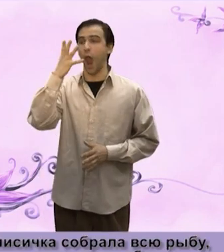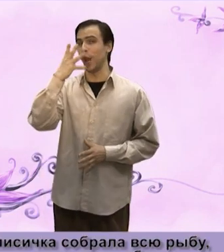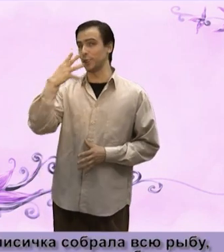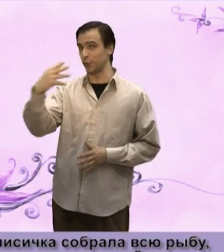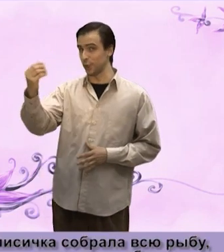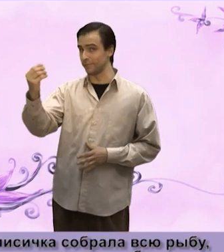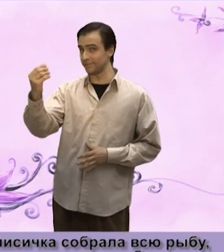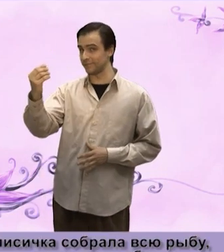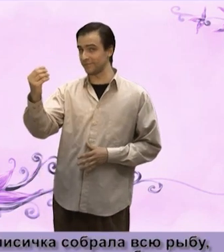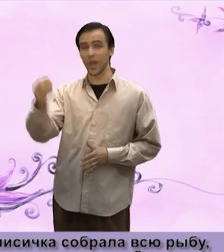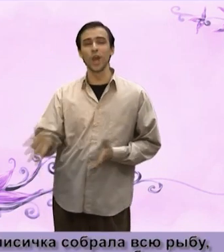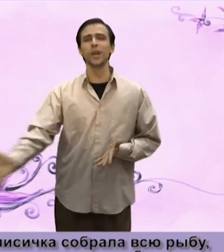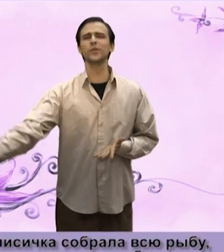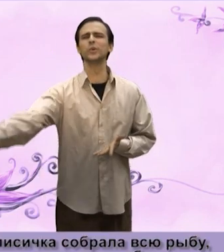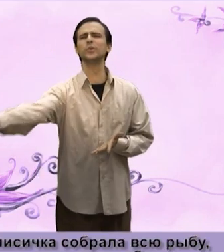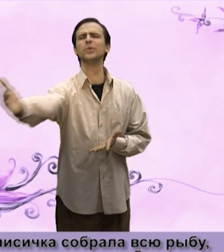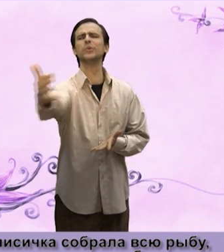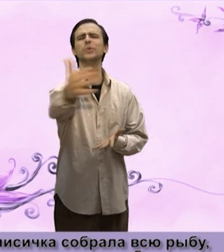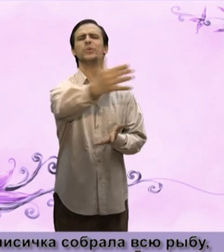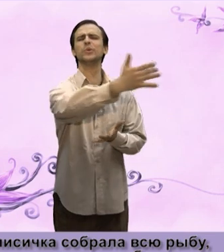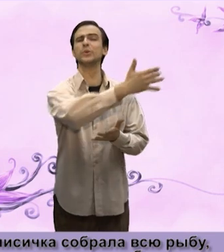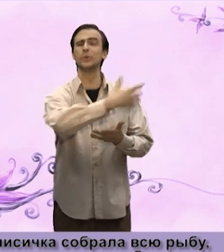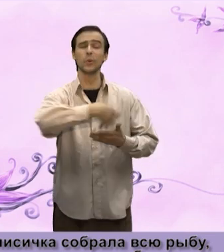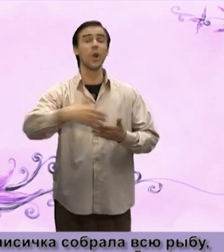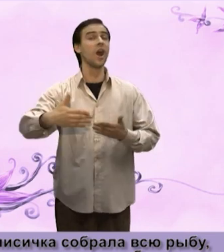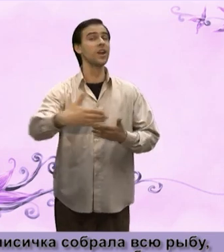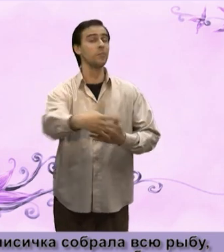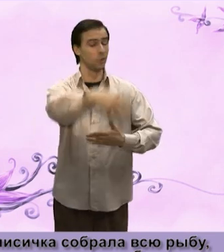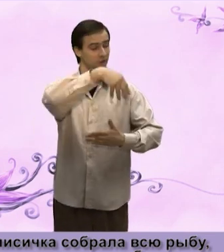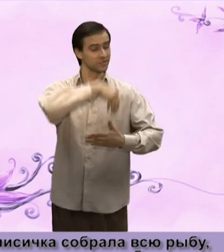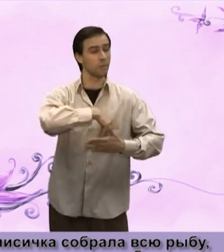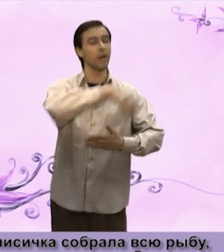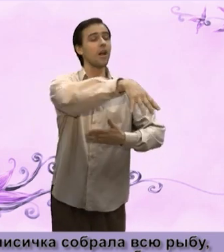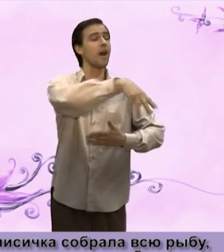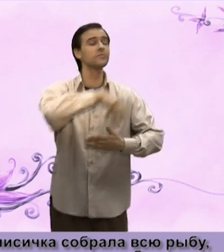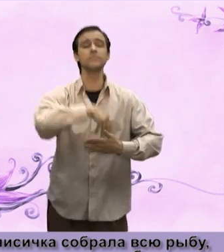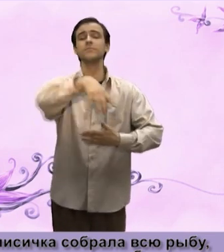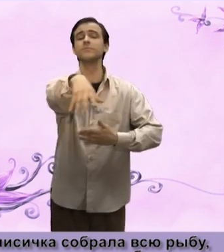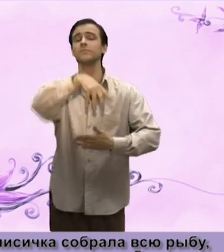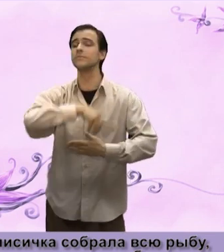поделаешь. А лисичка собрала всю рыбу